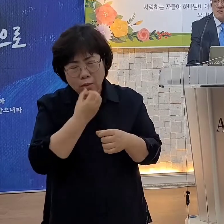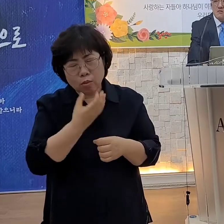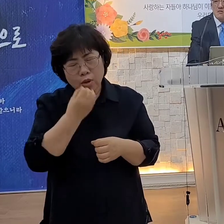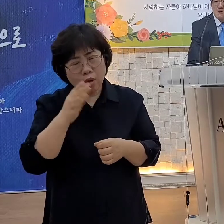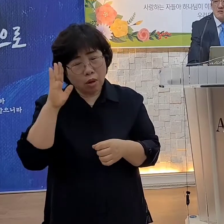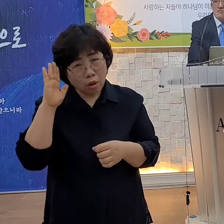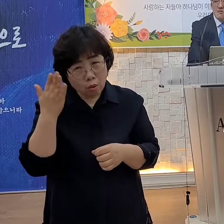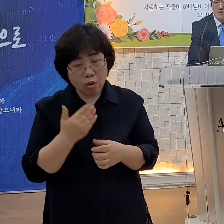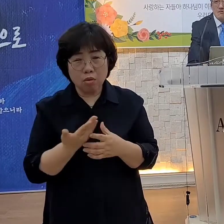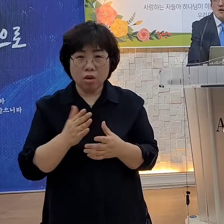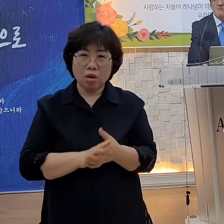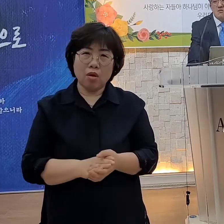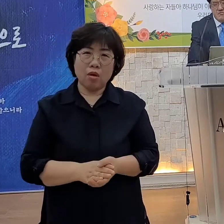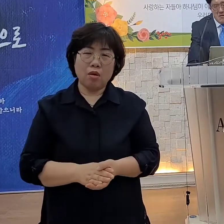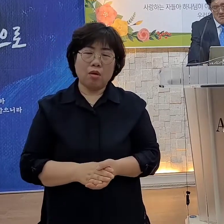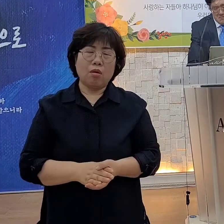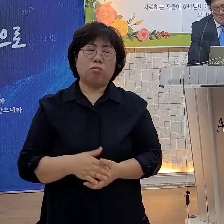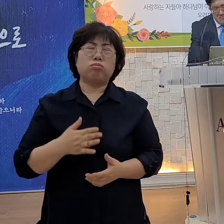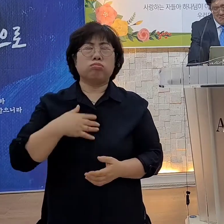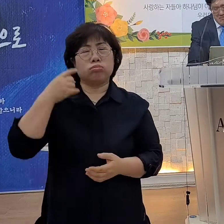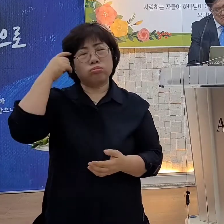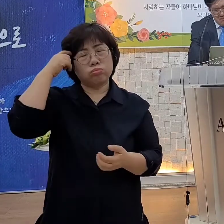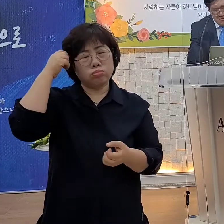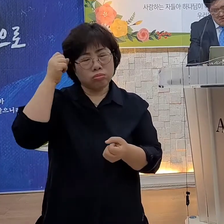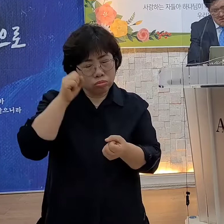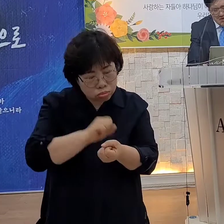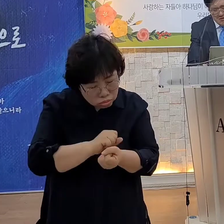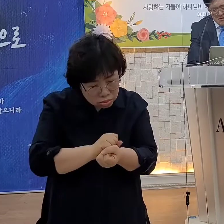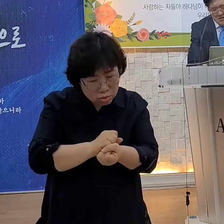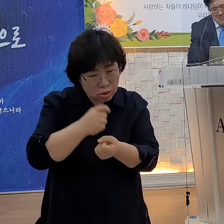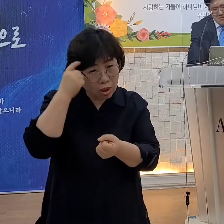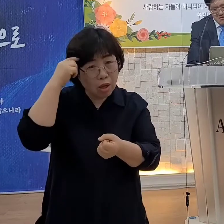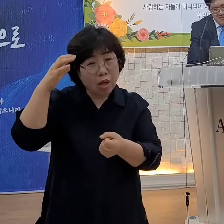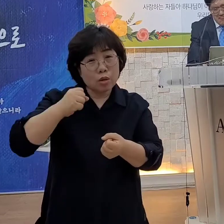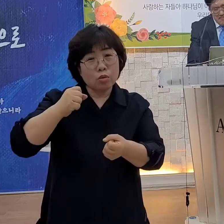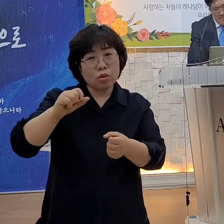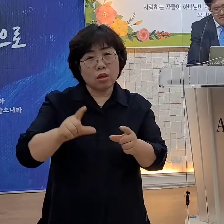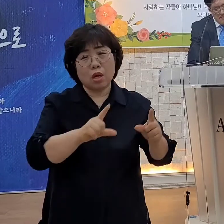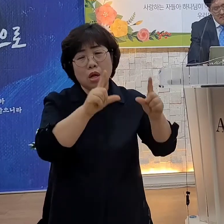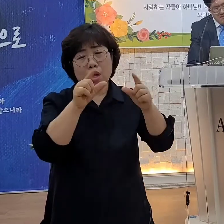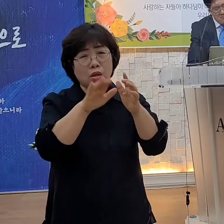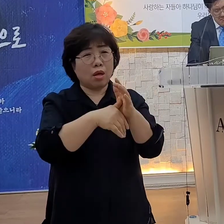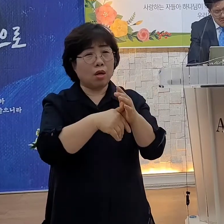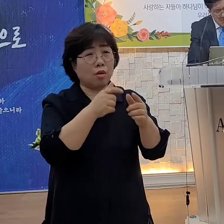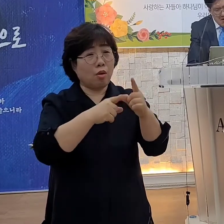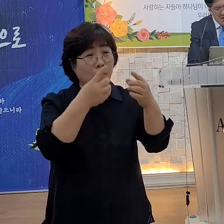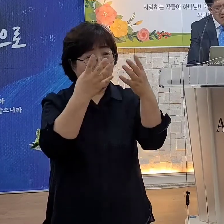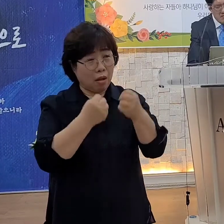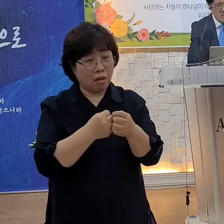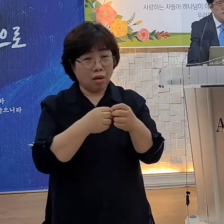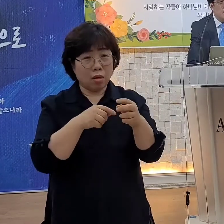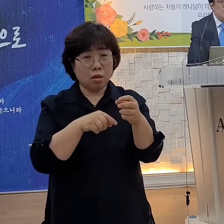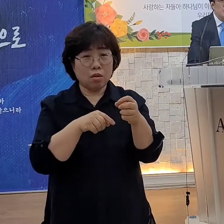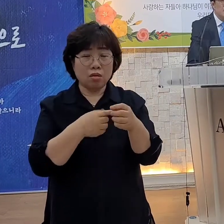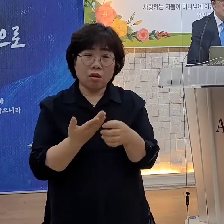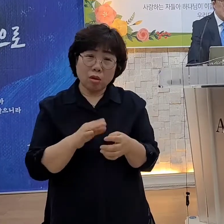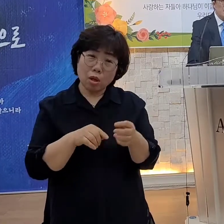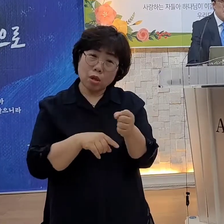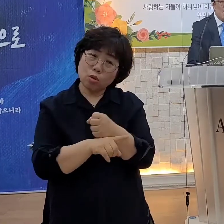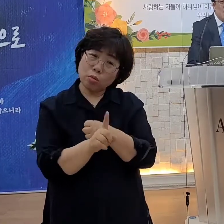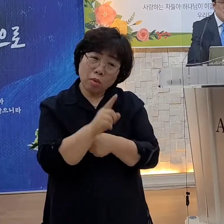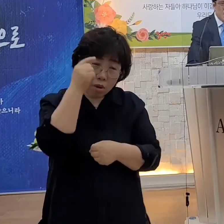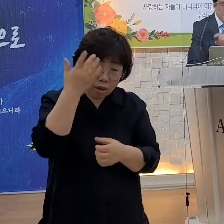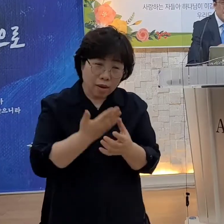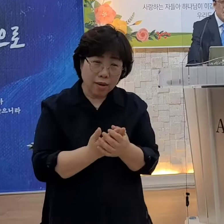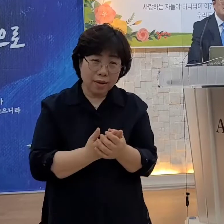그러고 이렇게 살고 있단 말이죠. 더 이해가 되지 않습니다. 그럼 이유가 뭘까? 여러분